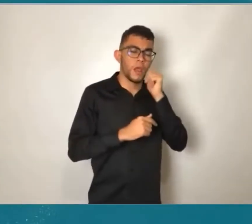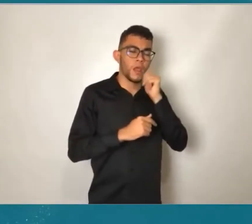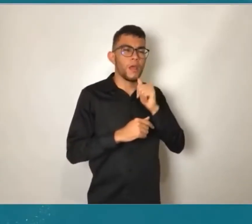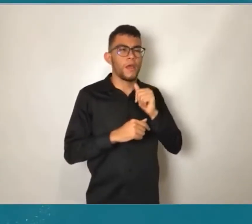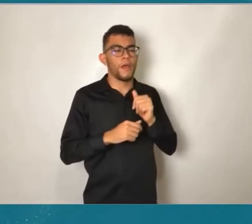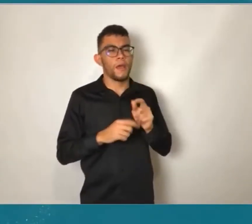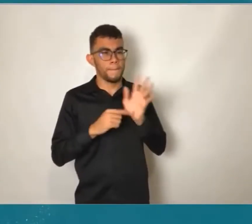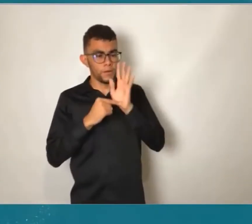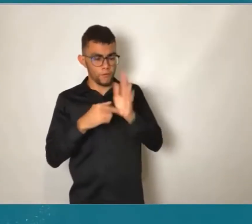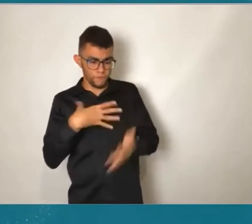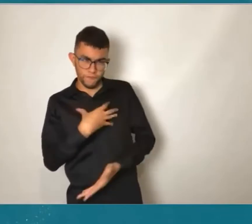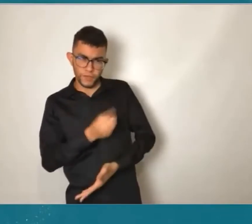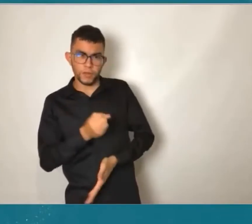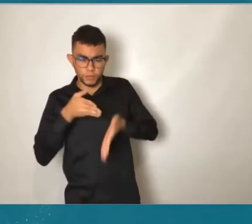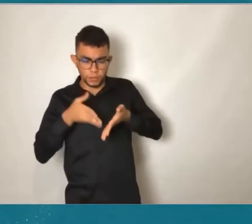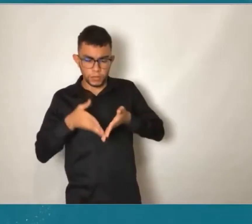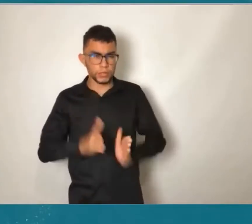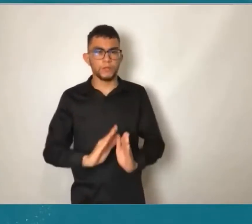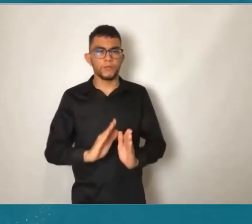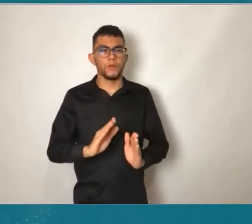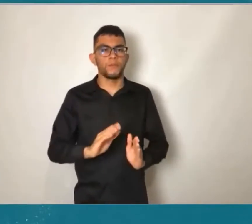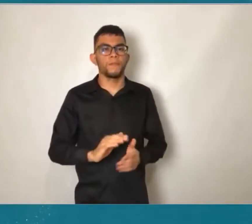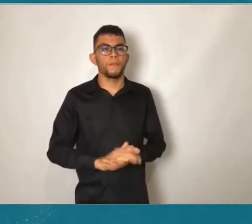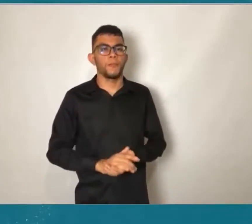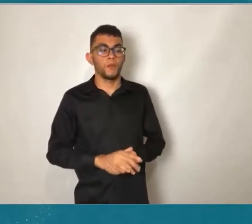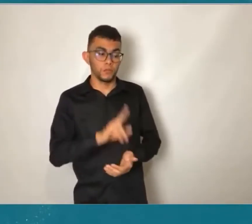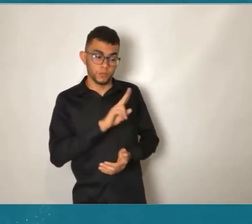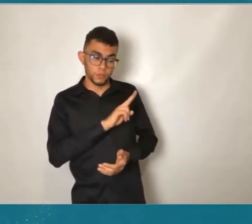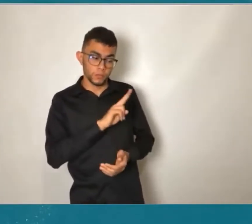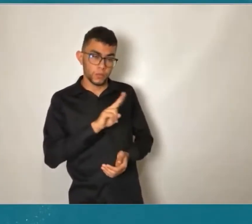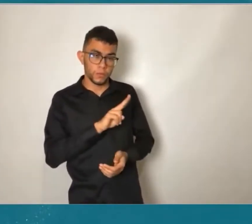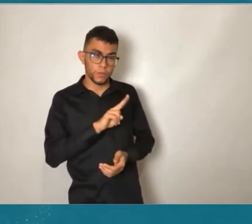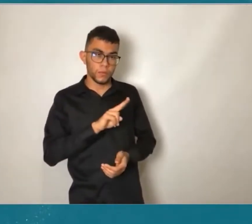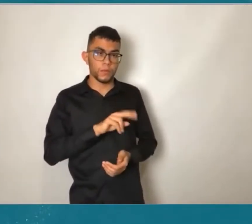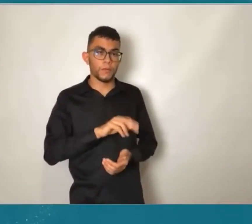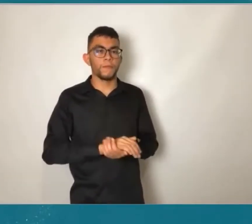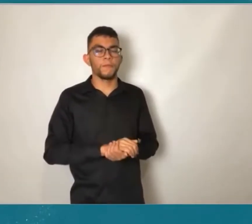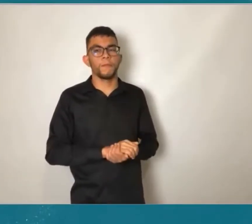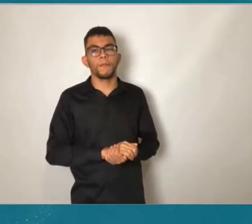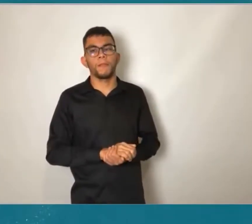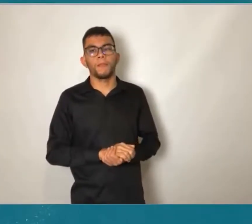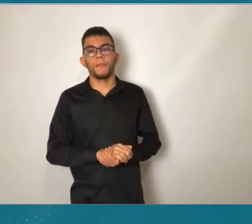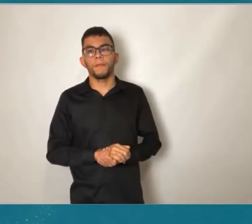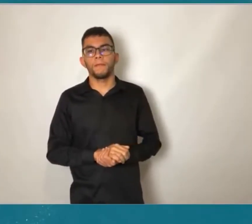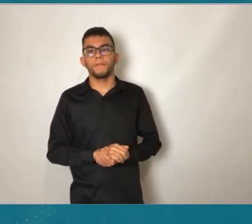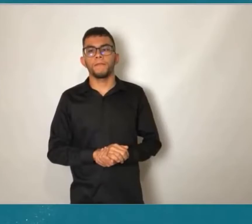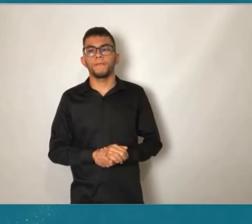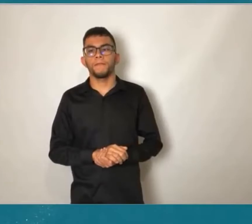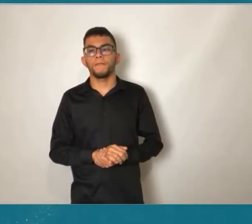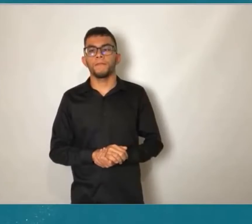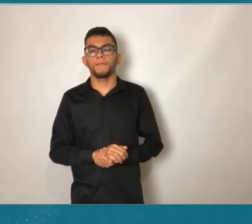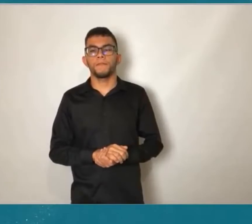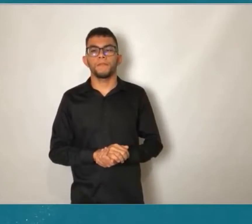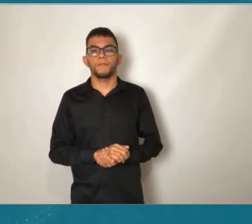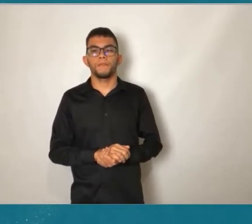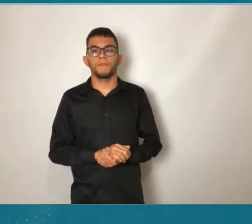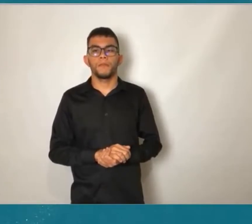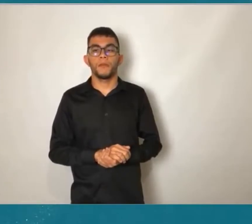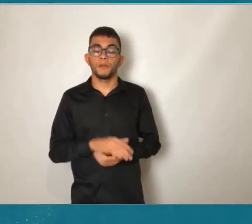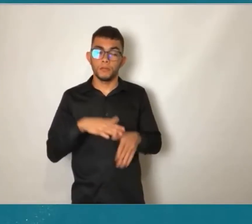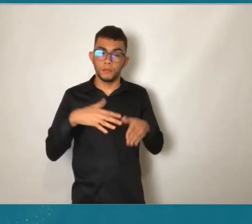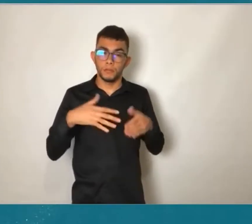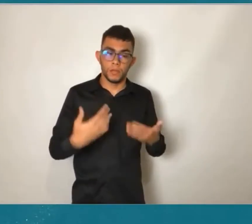agitado o coração de Acás e o coração do seu povo, como se agitaram as árvores do bosque com o vento. O que é isso?